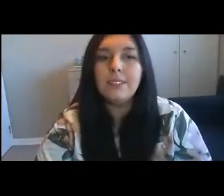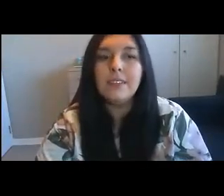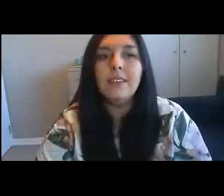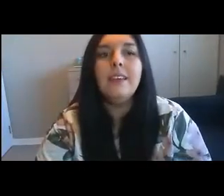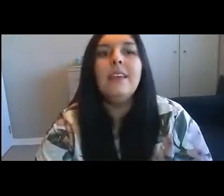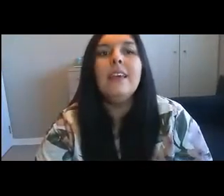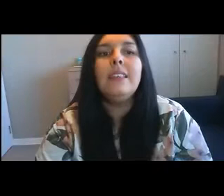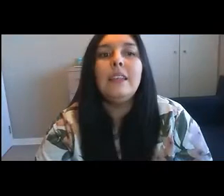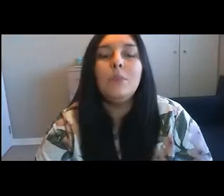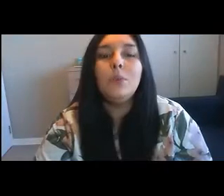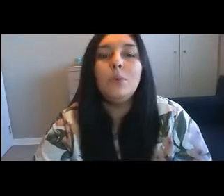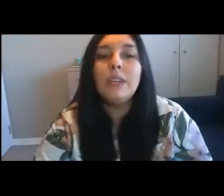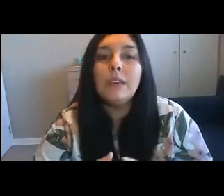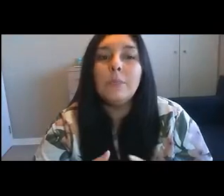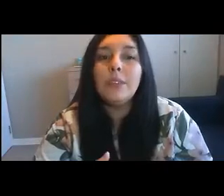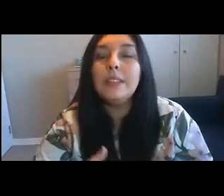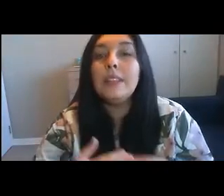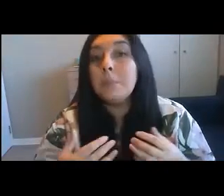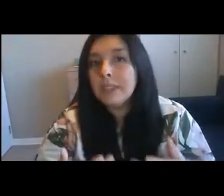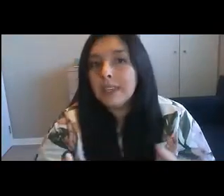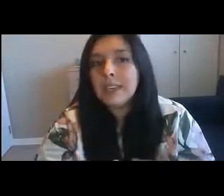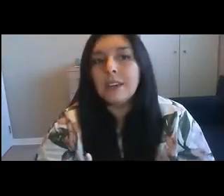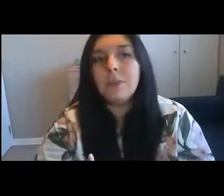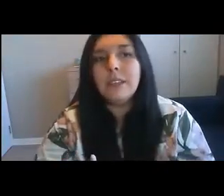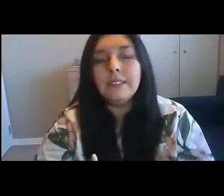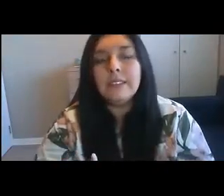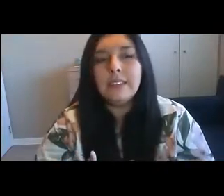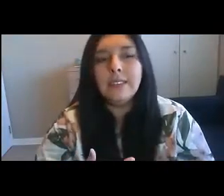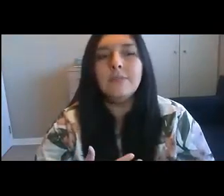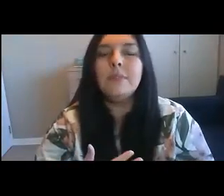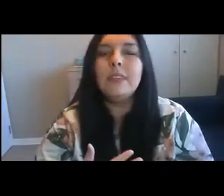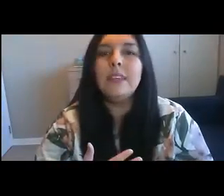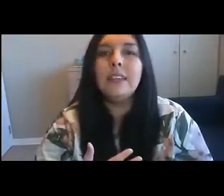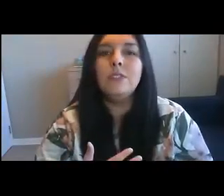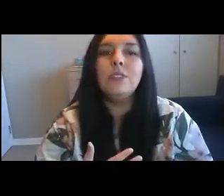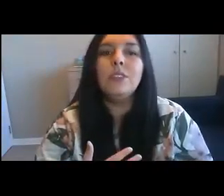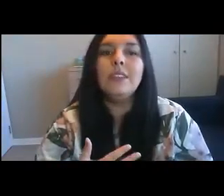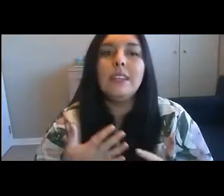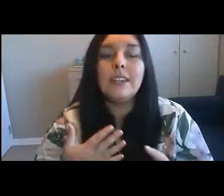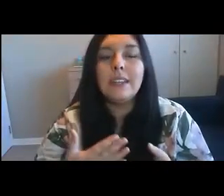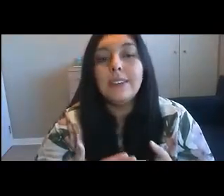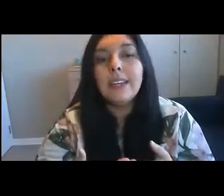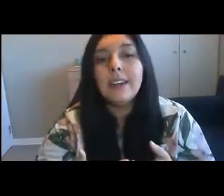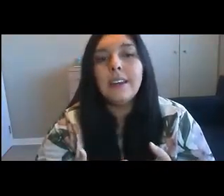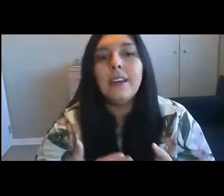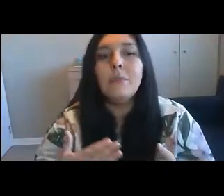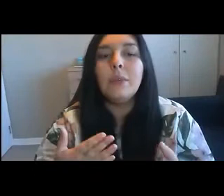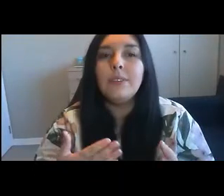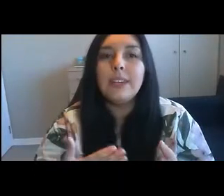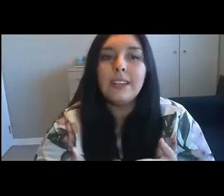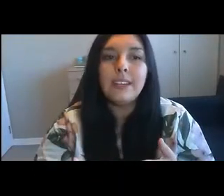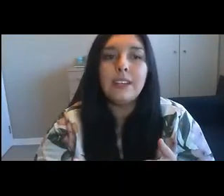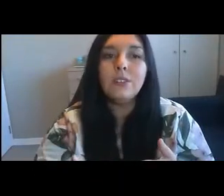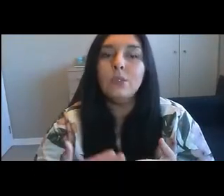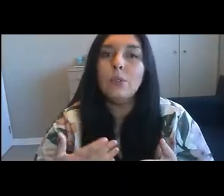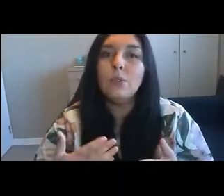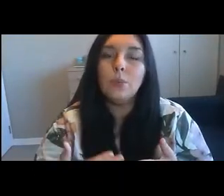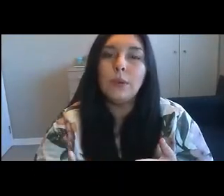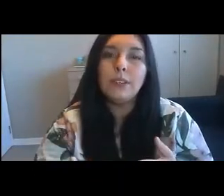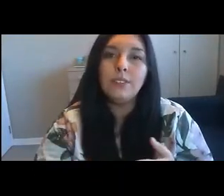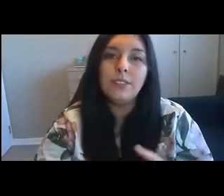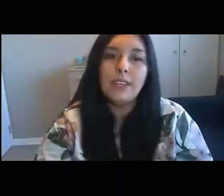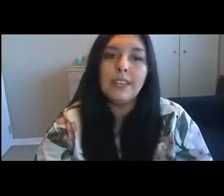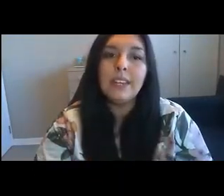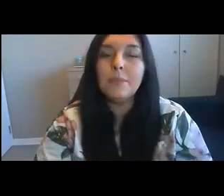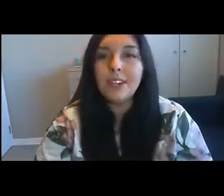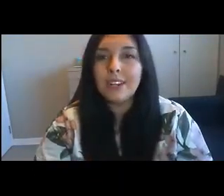universidad. Tenemos un equipo de intérpretes en lengua de señas, quienes son Daniela Rivera, Bárbara Herreros, Dulce